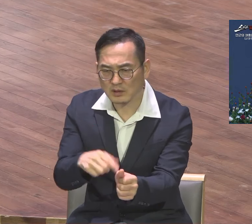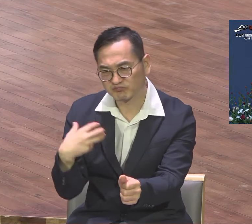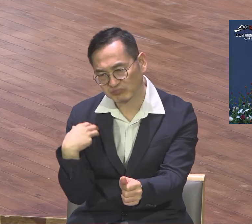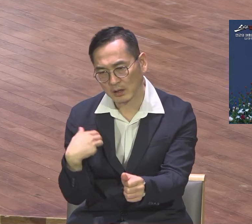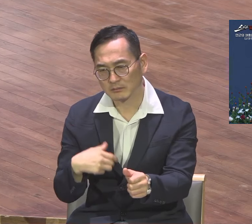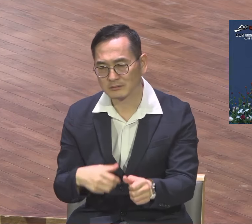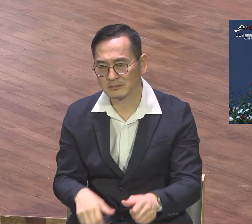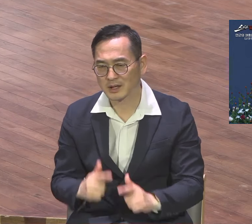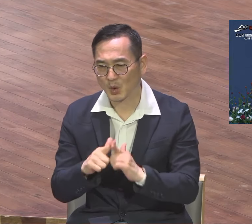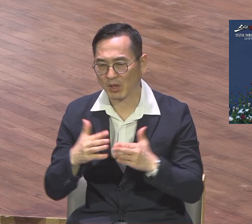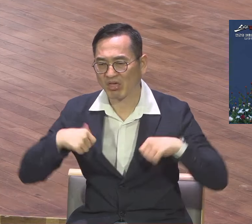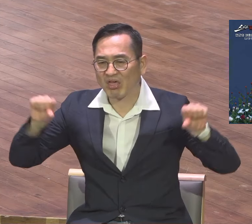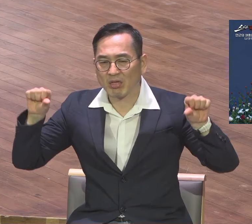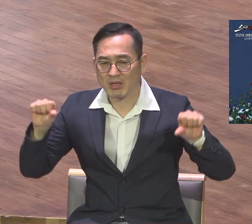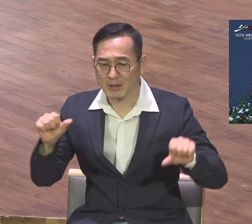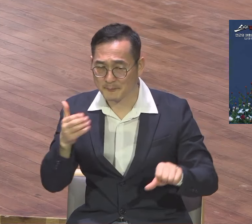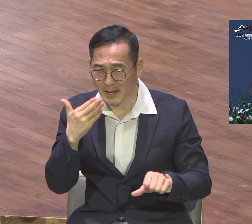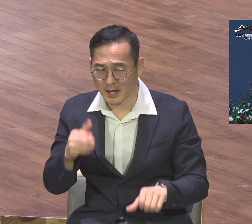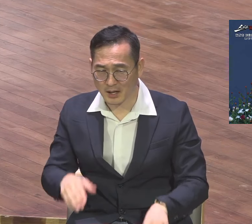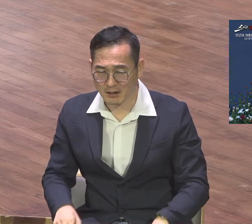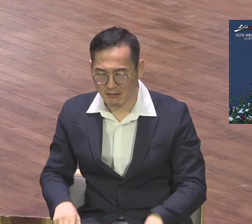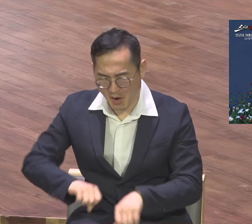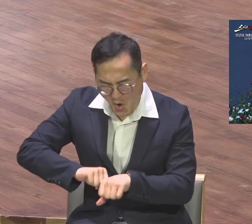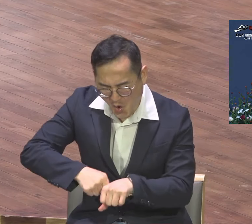그래서 강조를 너무 하지 마세요.